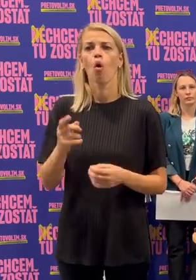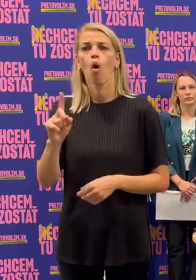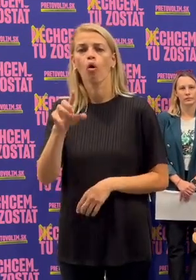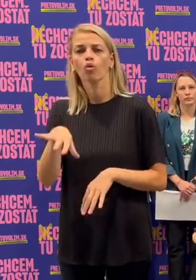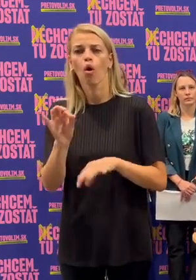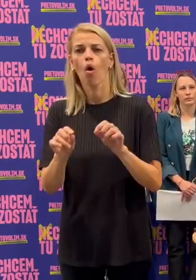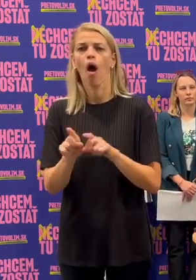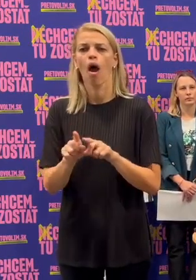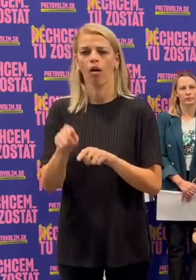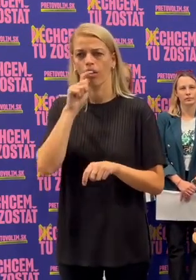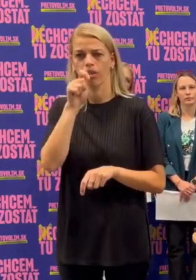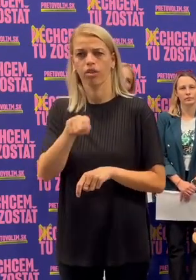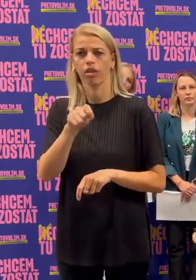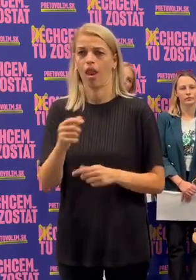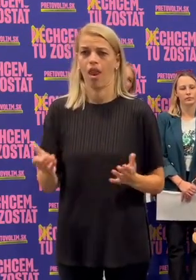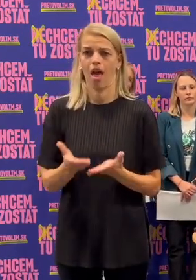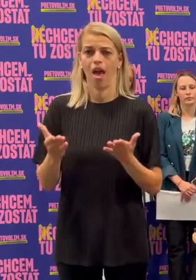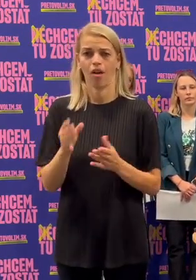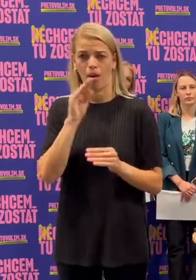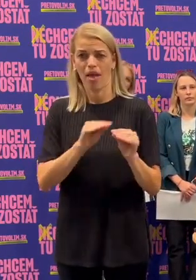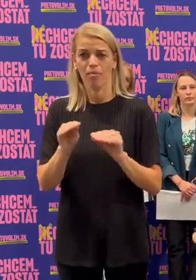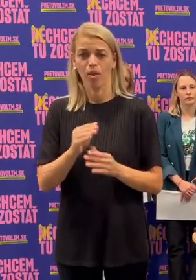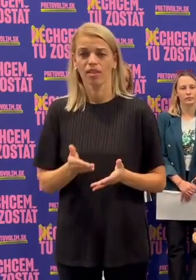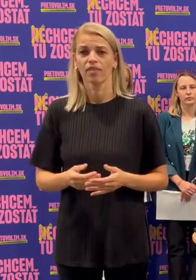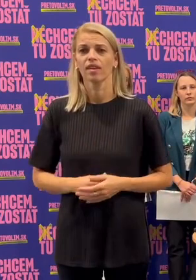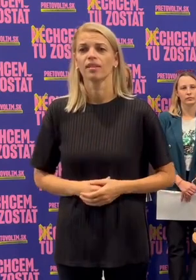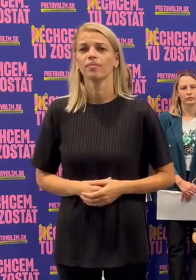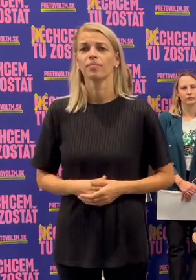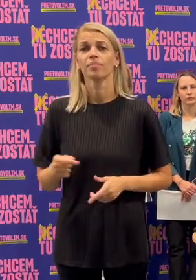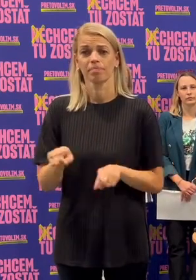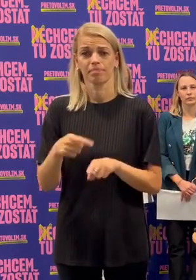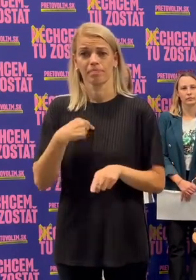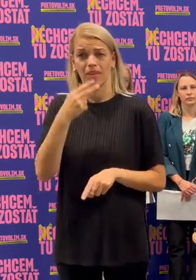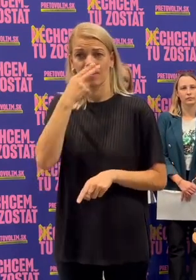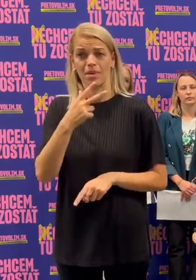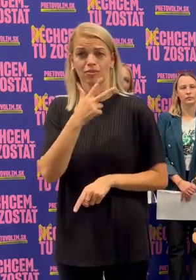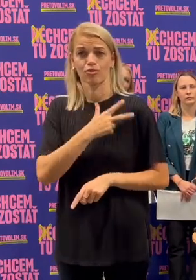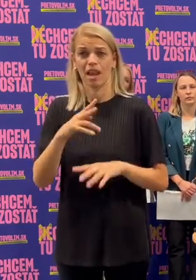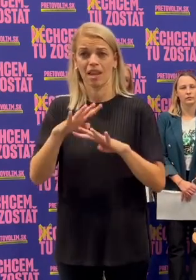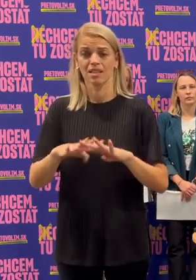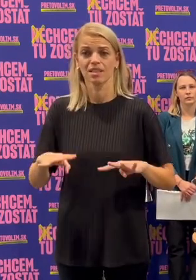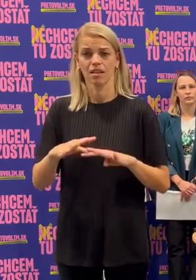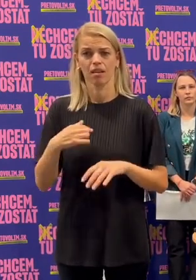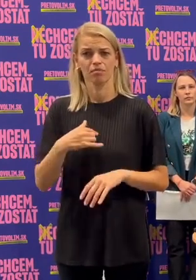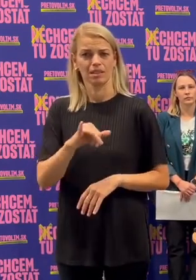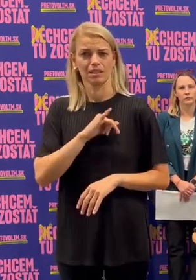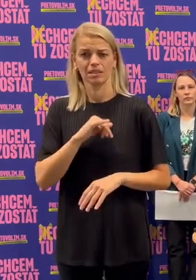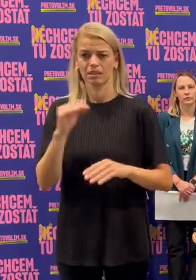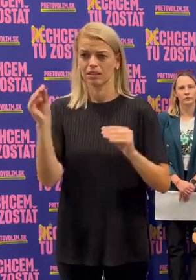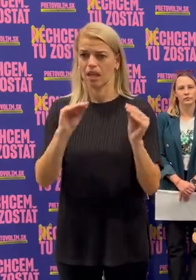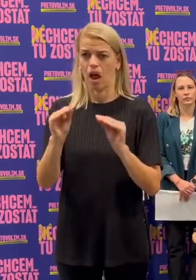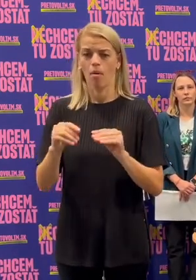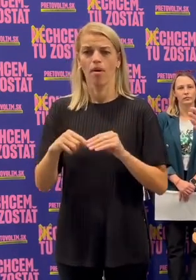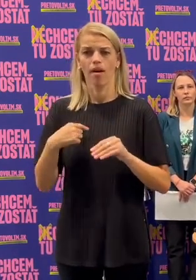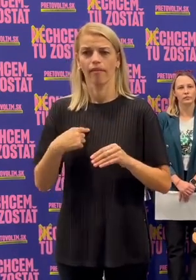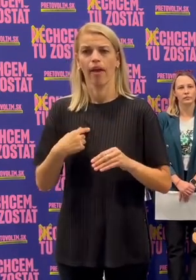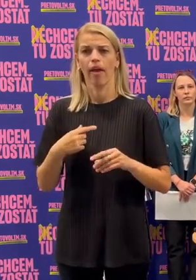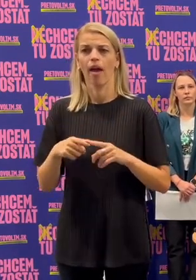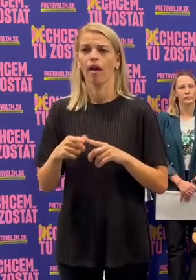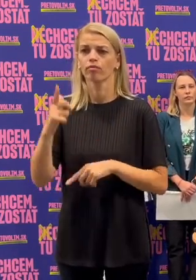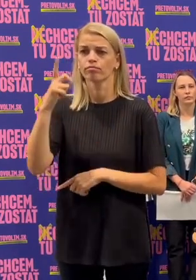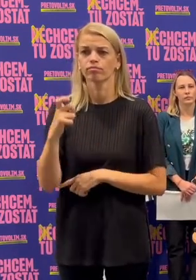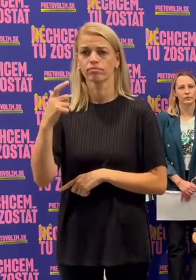ľahko zmanipulovateľní. A my to vidíme na sociálnych sieťach, kde sme rozbehli veľmi zaujímavý koncept, a to je koncept, kedy chodíme po celej